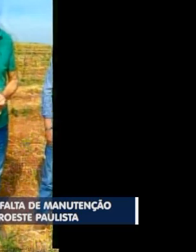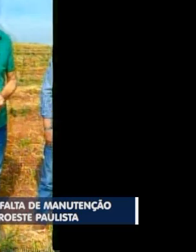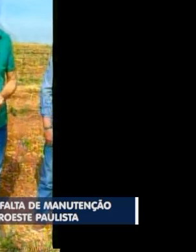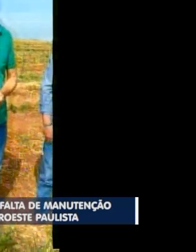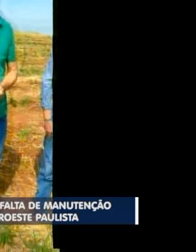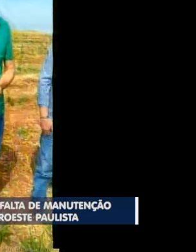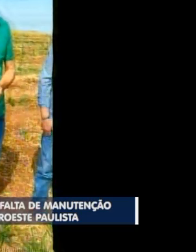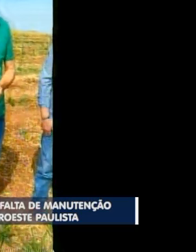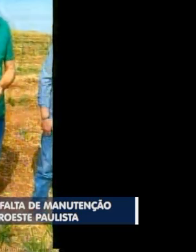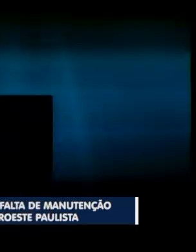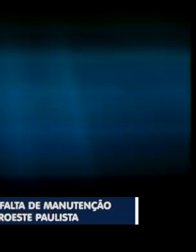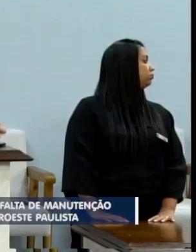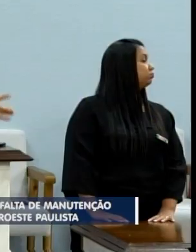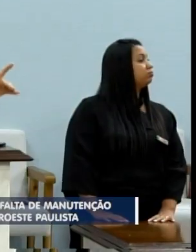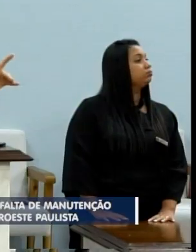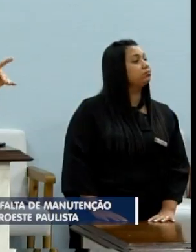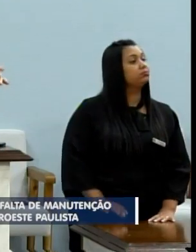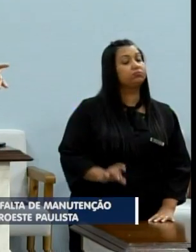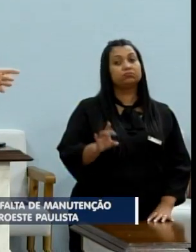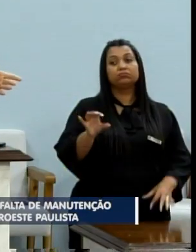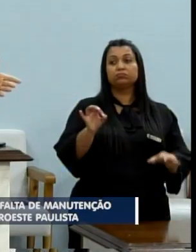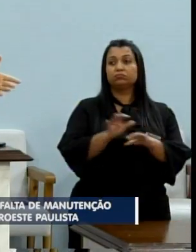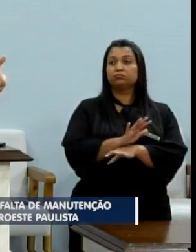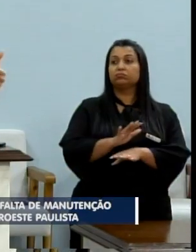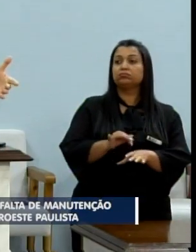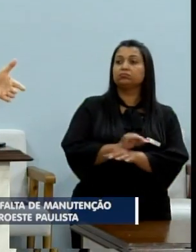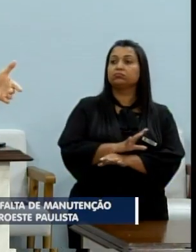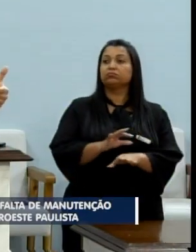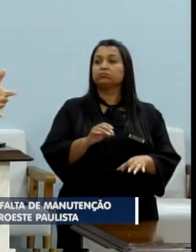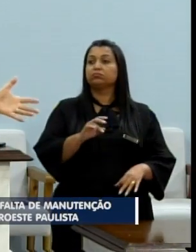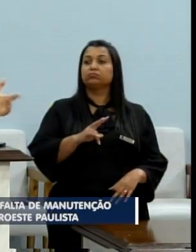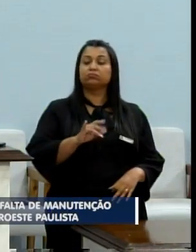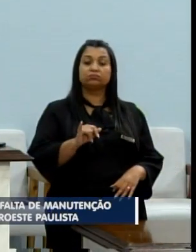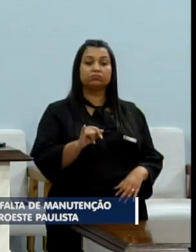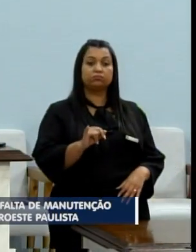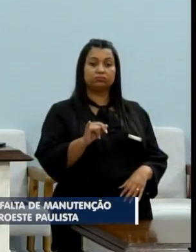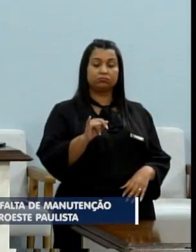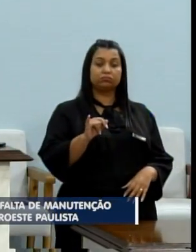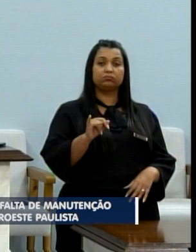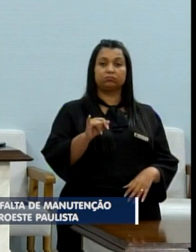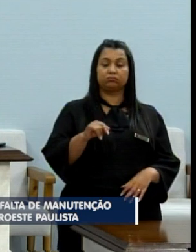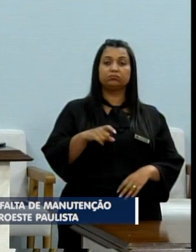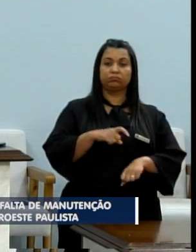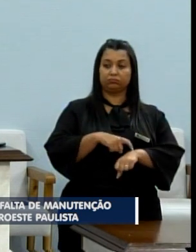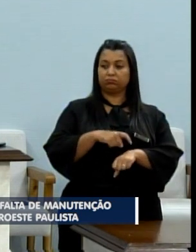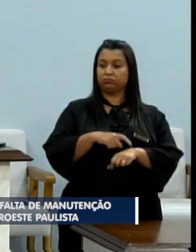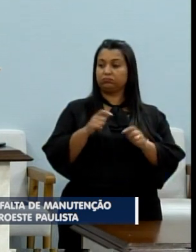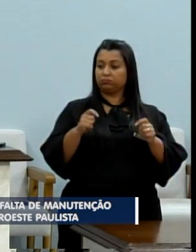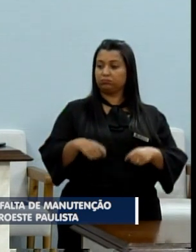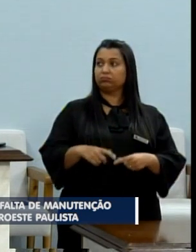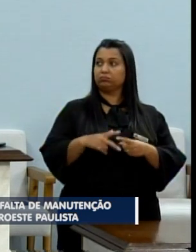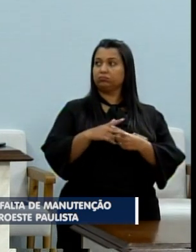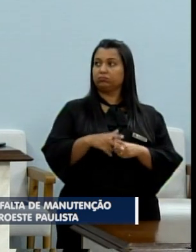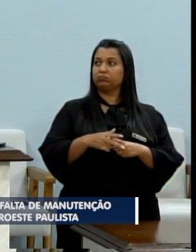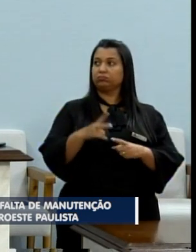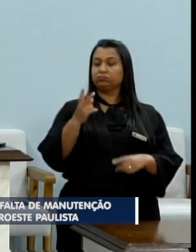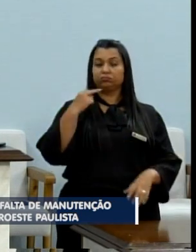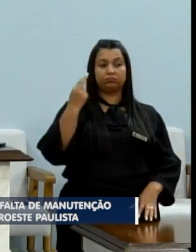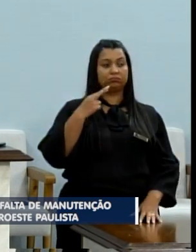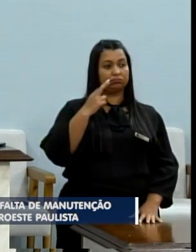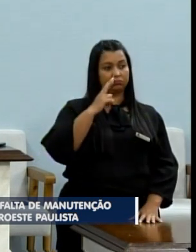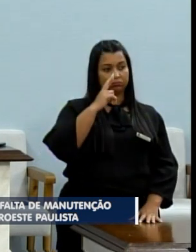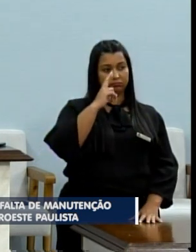aqui. Só para concluir também, fazer ainda há tempo, né, uma correção, o vereador Robson